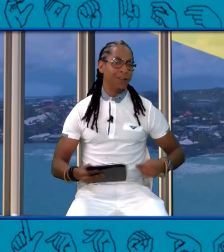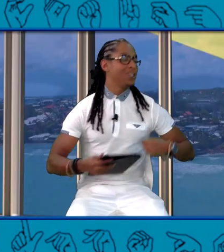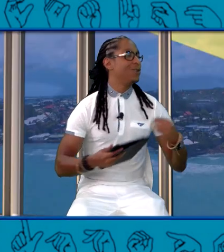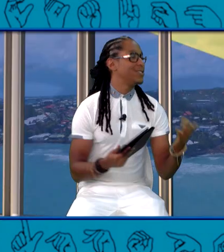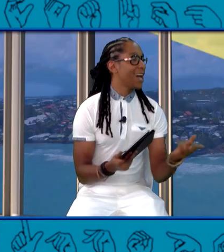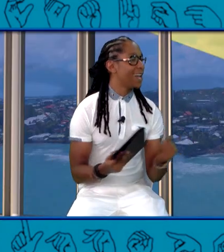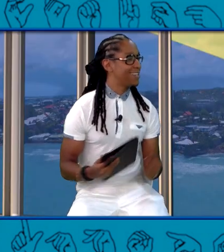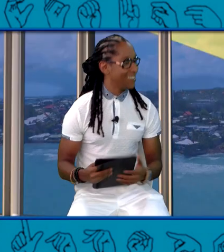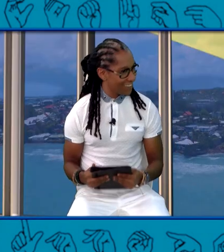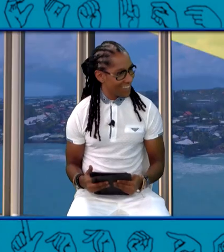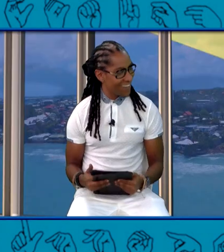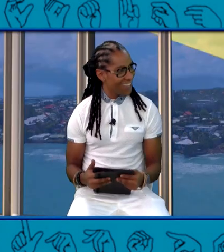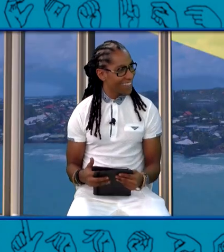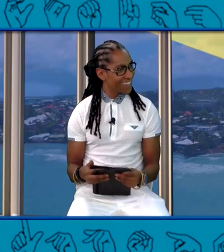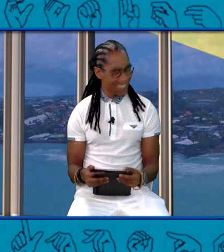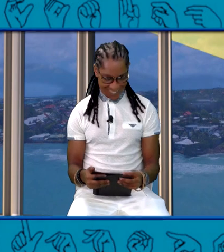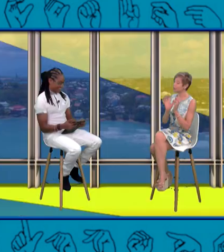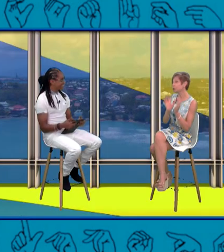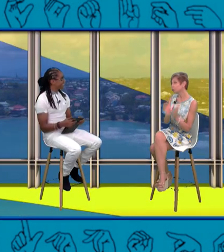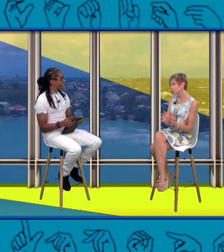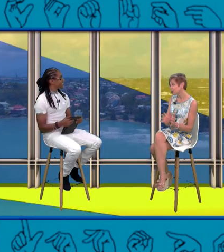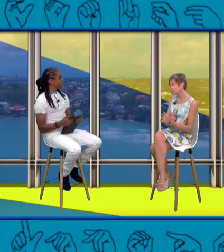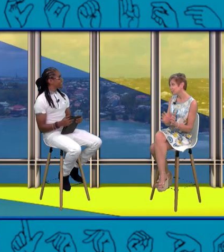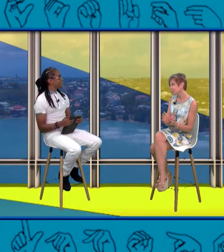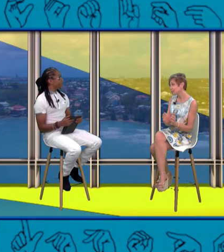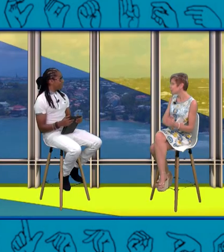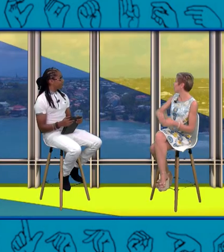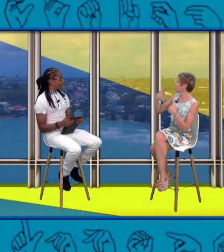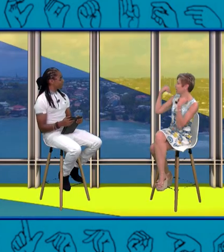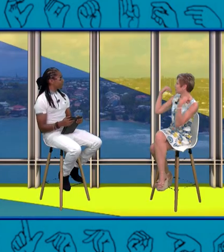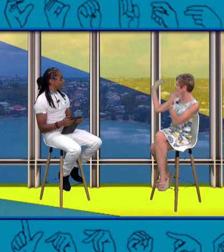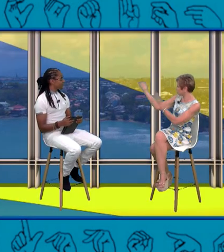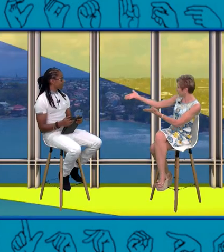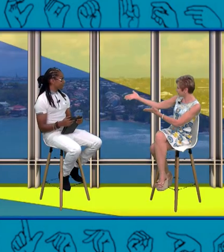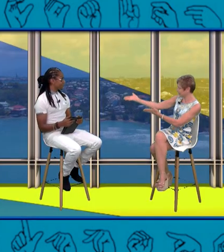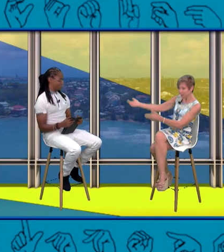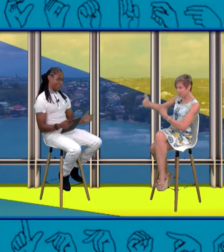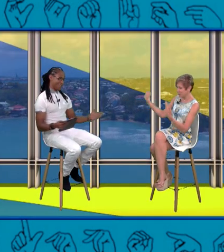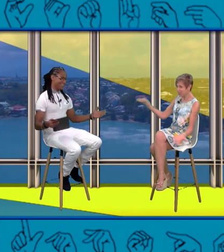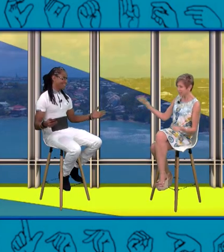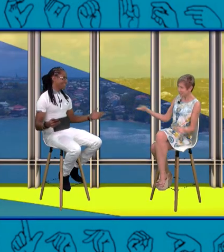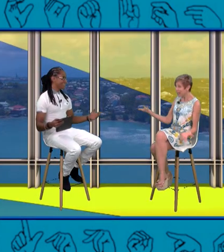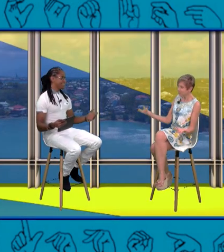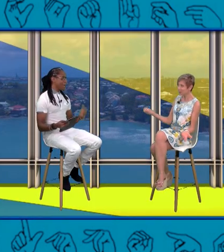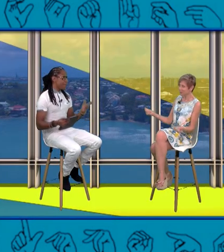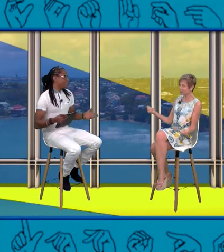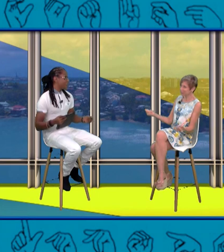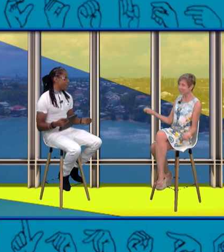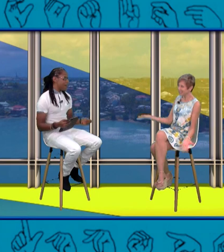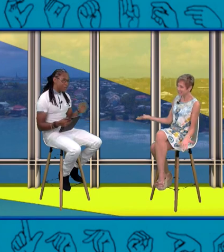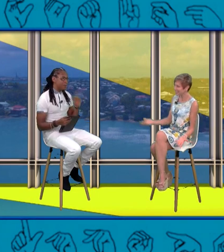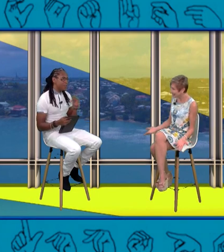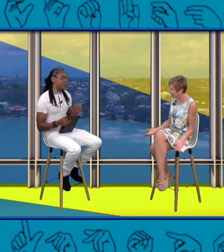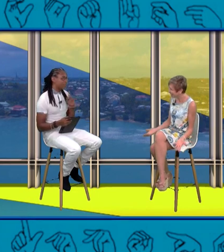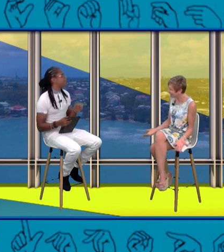au CERAC ? Bien sûr, alors il y a tout l'aspect cours de langue des signes, par exemple toi Stahili, tu peux venir à CERAC prendre des cours de langue